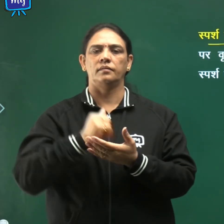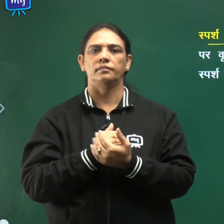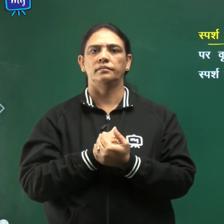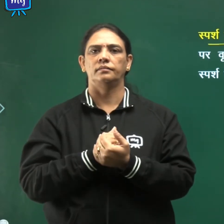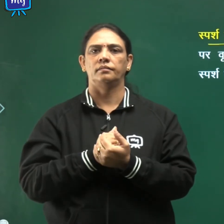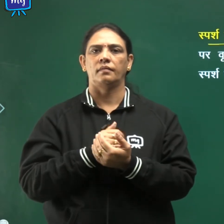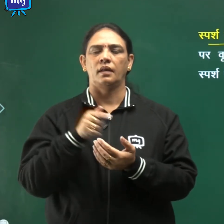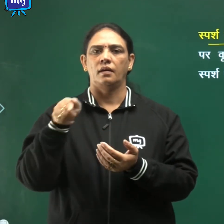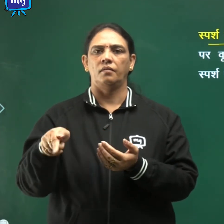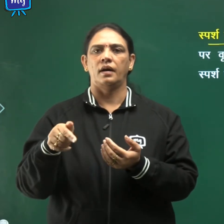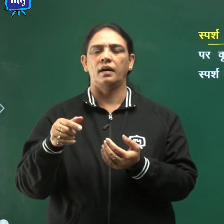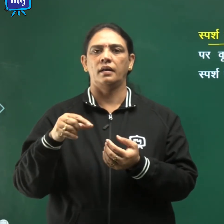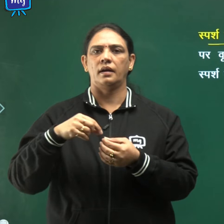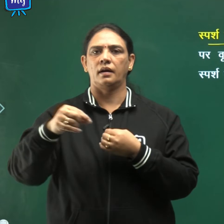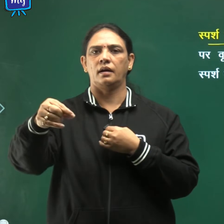वह रेखा